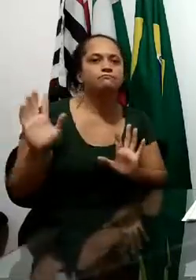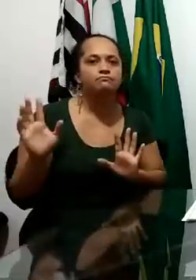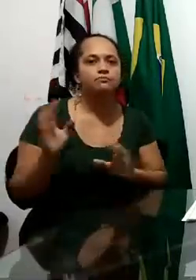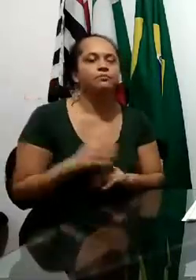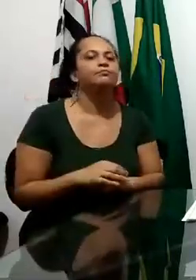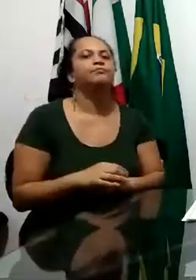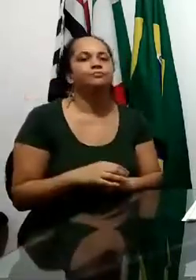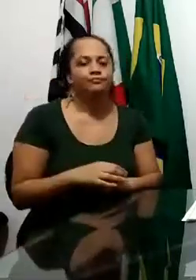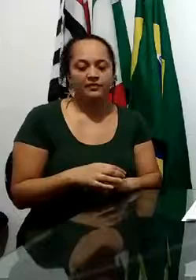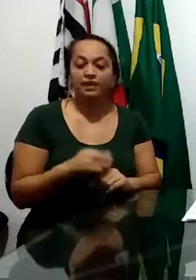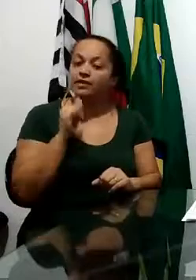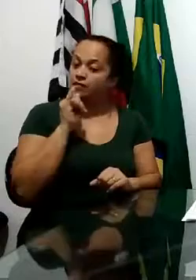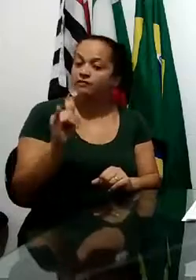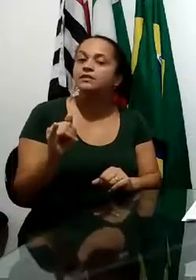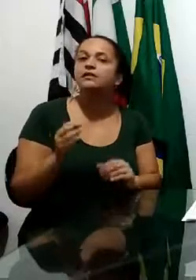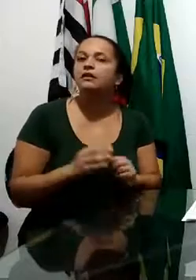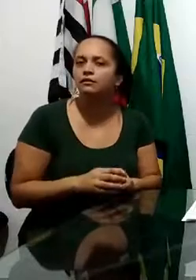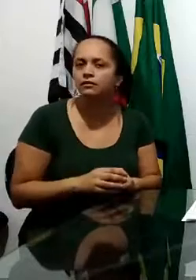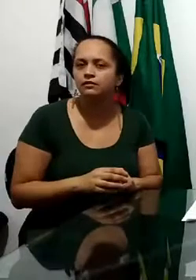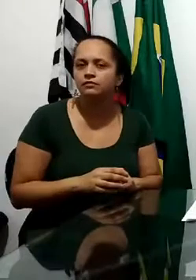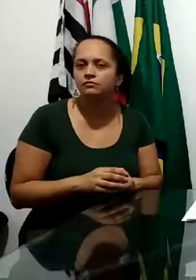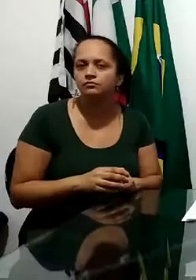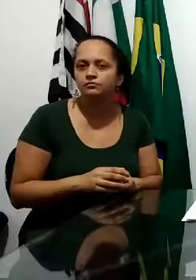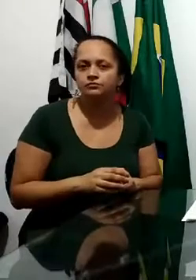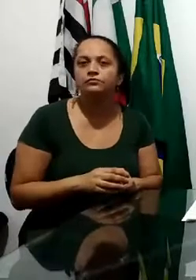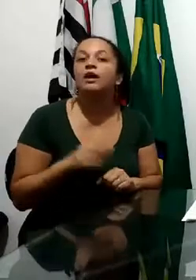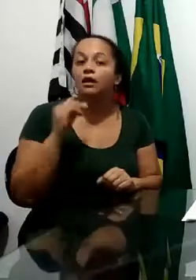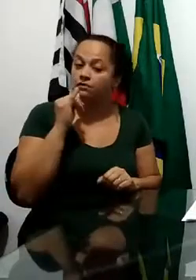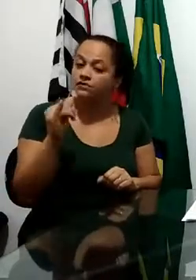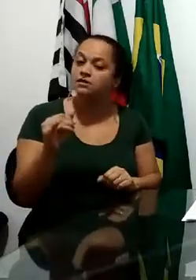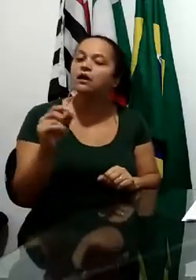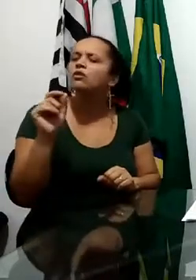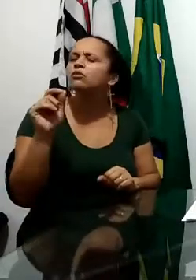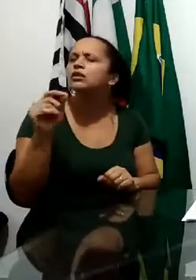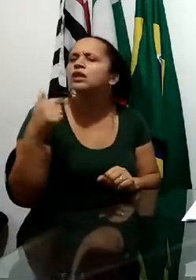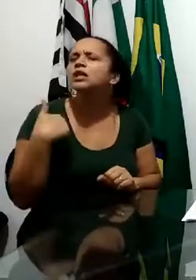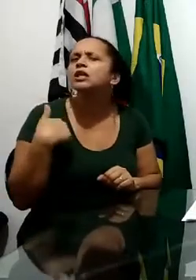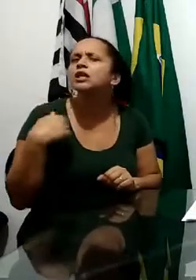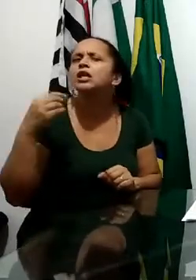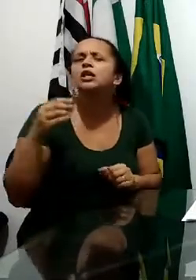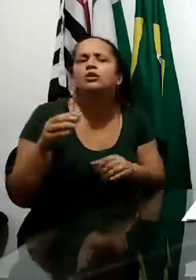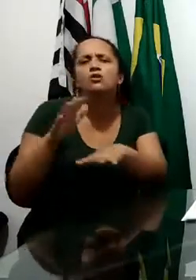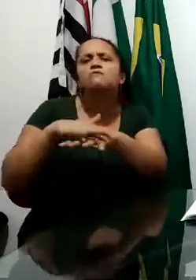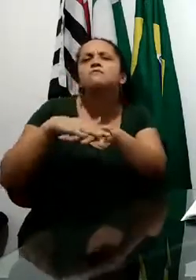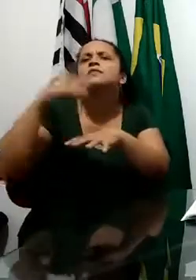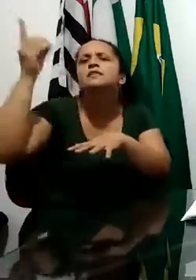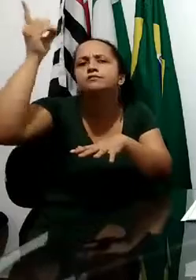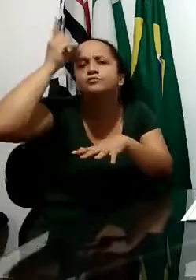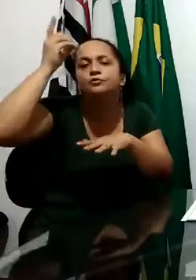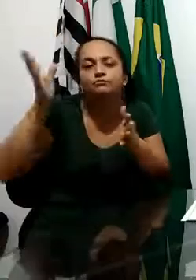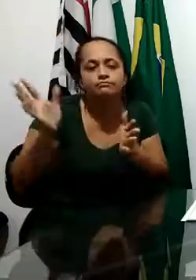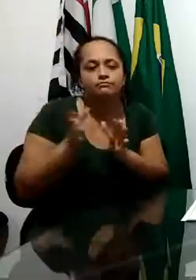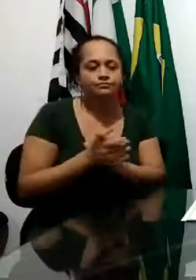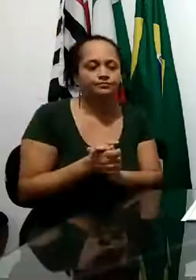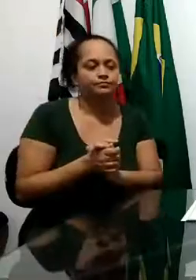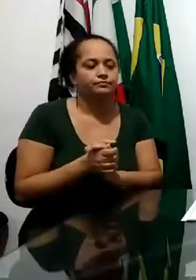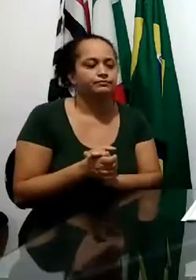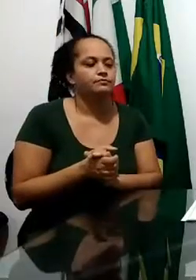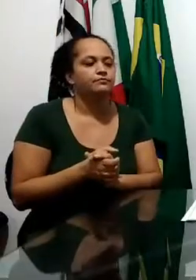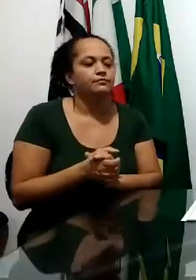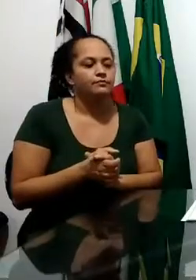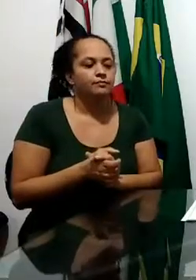Jesus e prestar contas, né? Prestar contas. E o texto aqui é claro, essa parábola. Aqui diz que